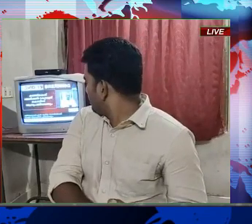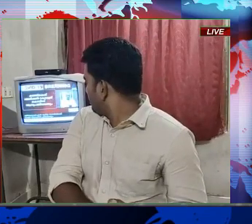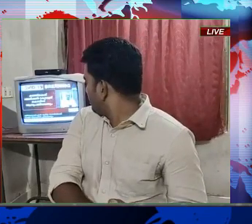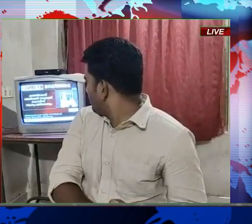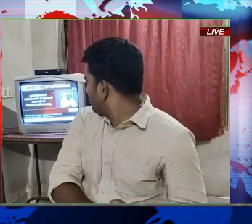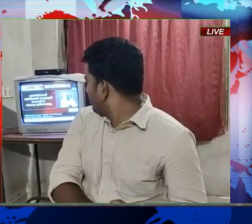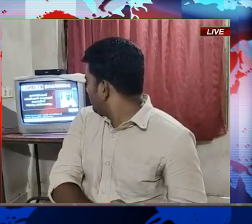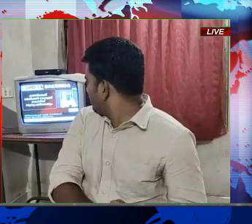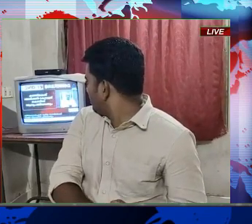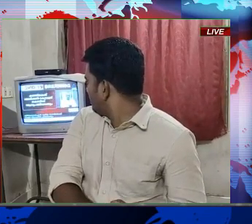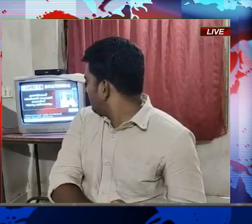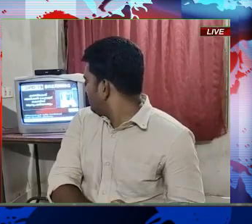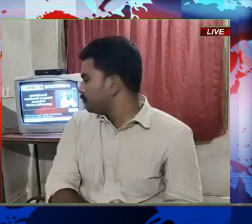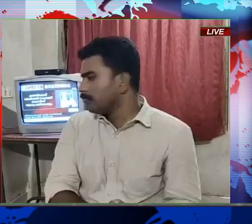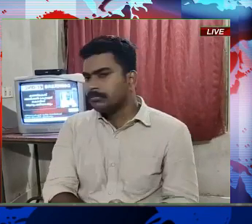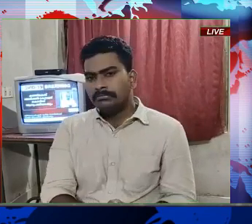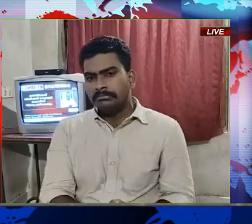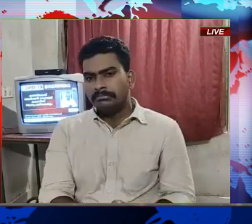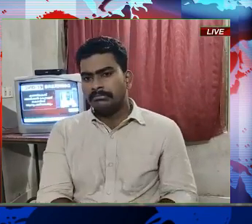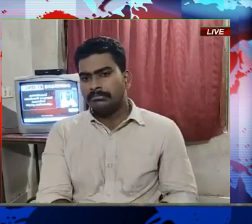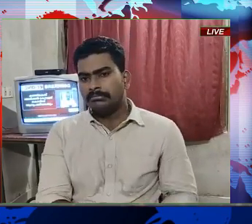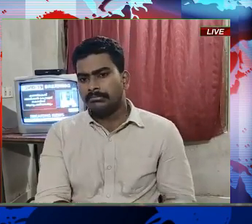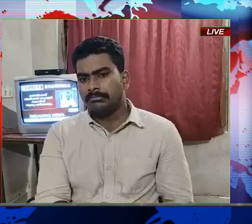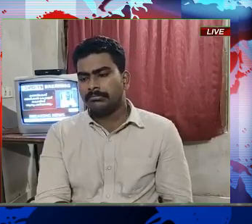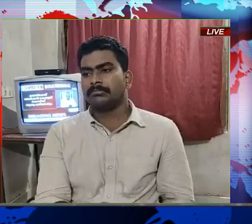ചിലയിടങ്ങളിൽ സഹകരണ സംഘങ്ങൾ